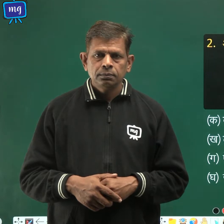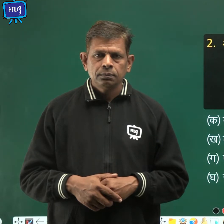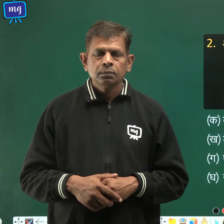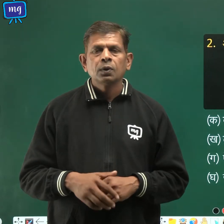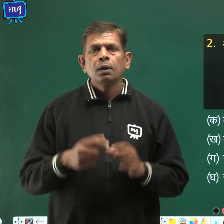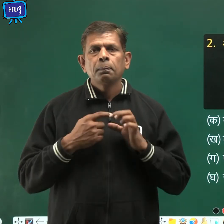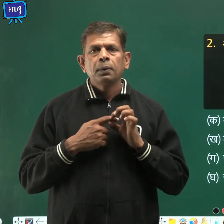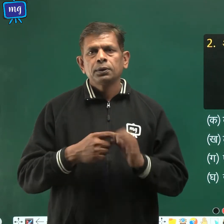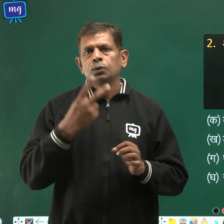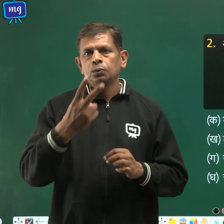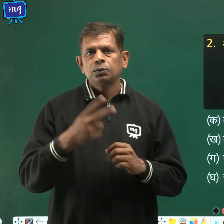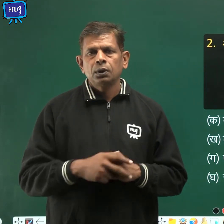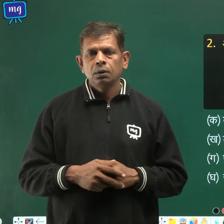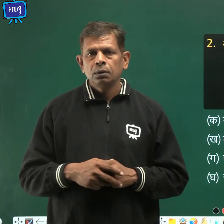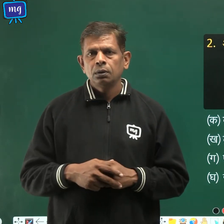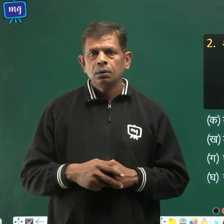दूसरा प्रश्न,